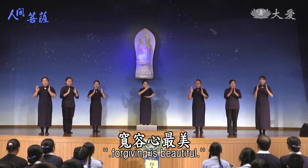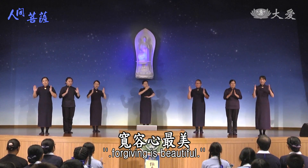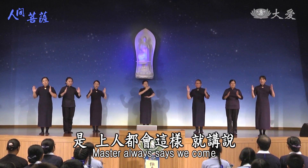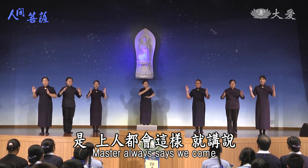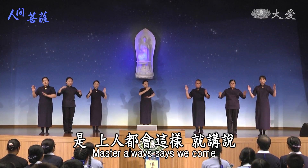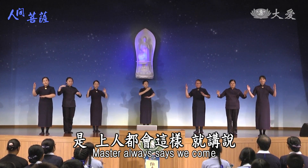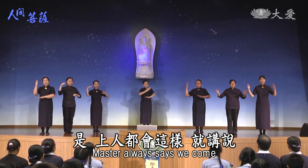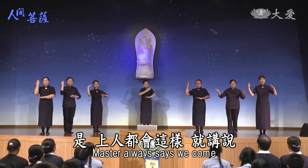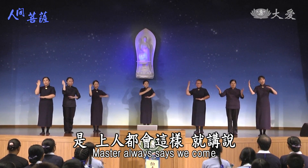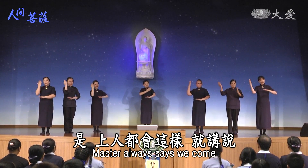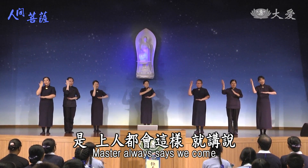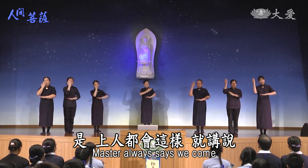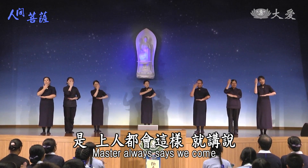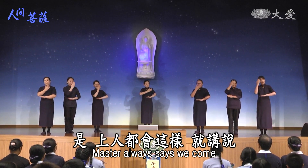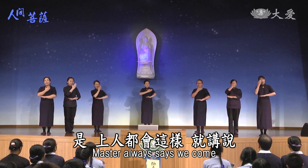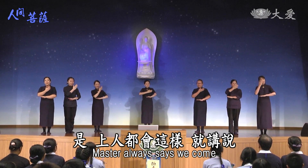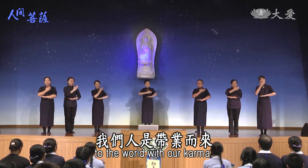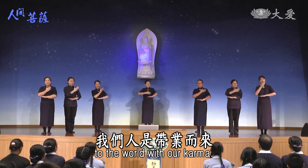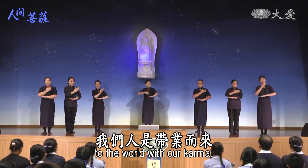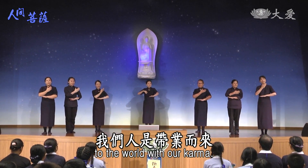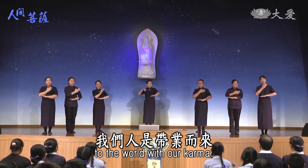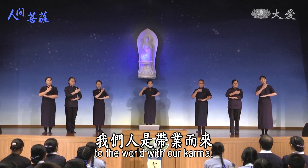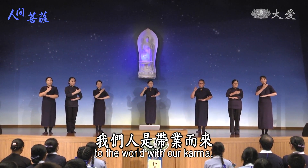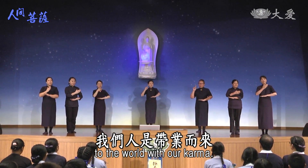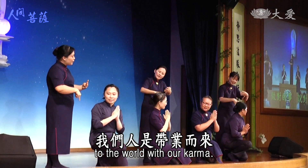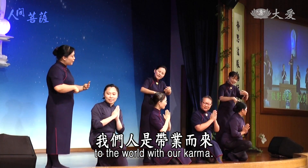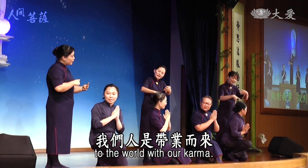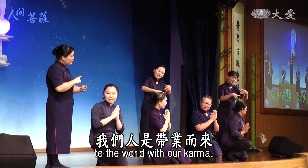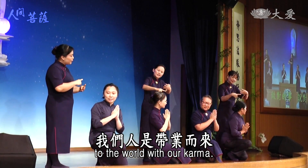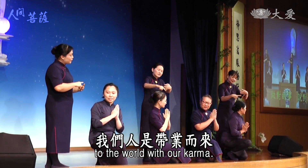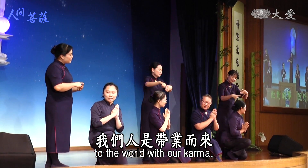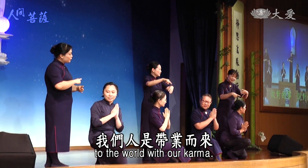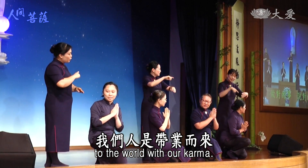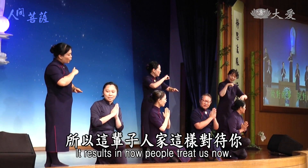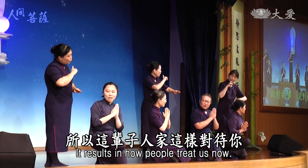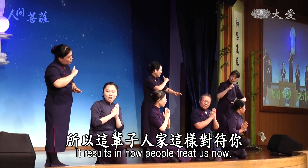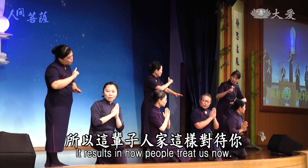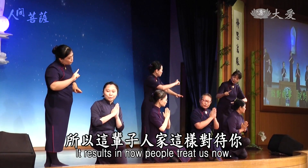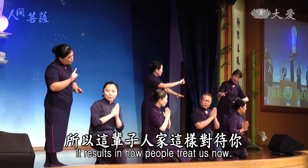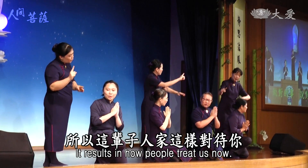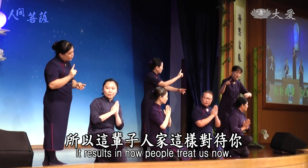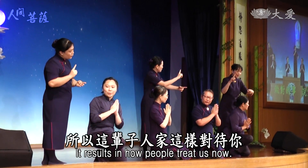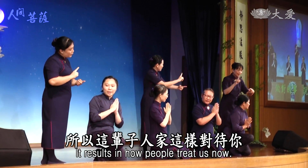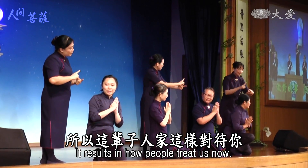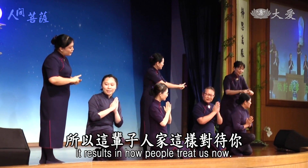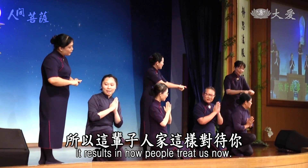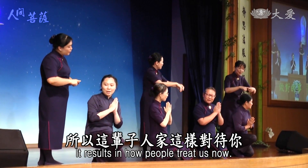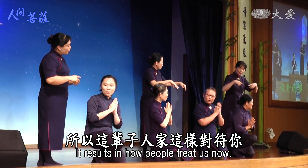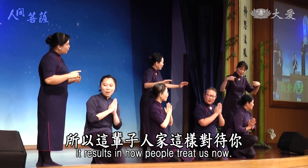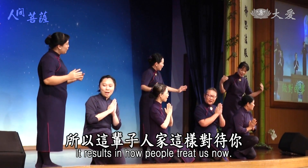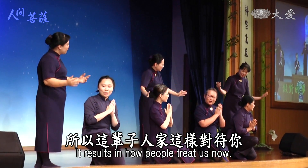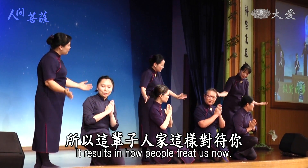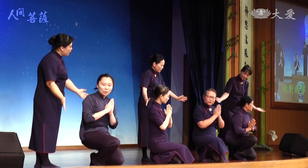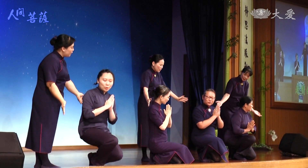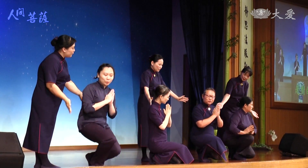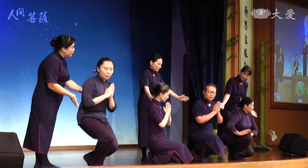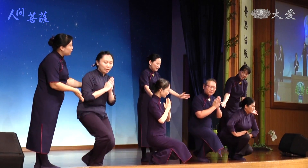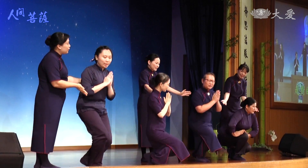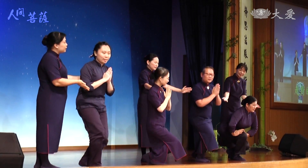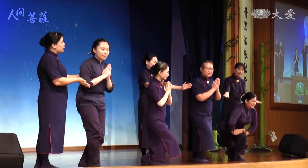三人都像就讲的说，我们人是带业而来嘛，所以这辈子人家这样对待你，